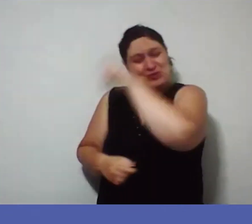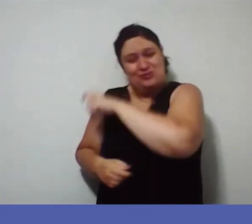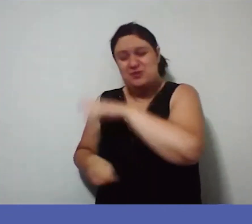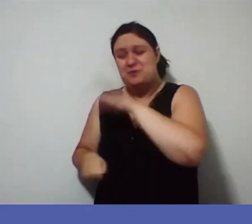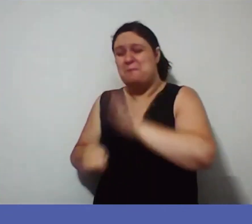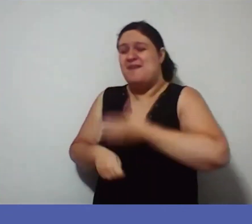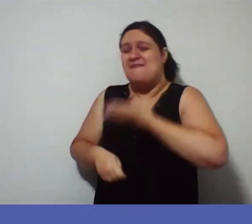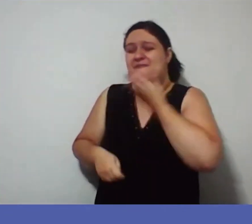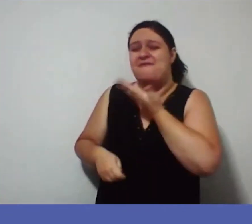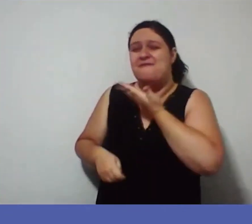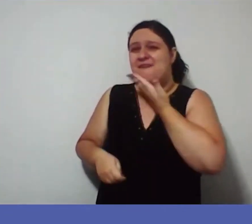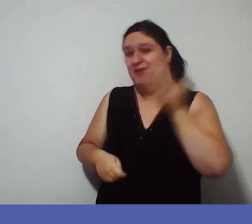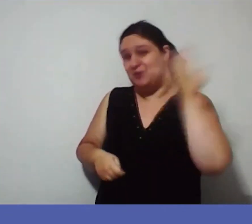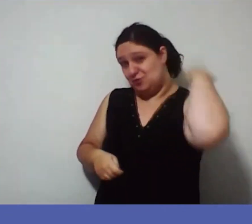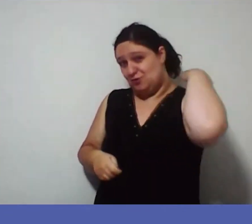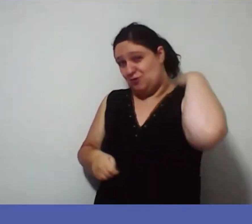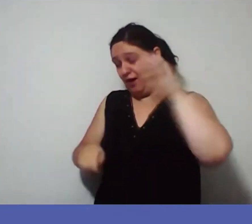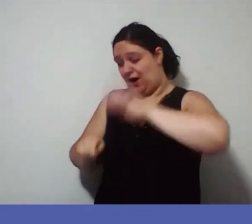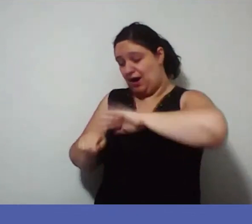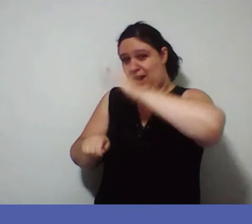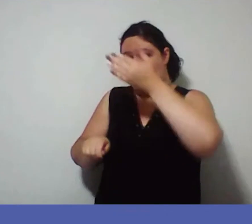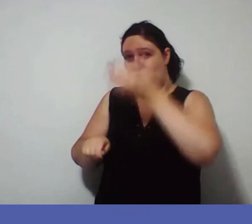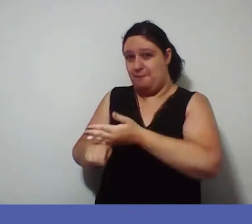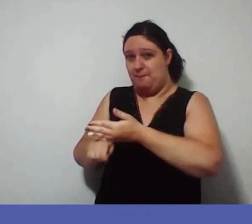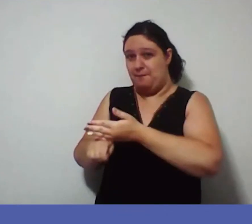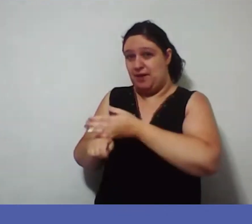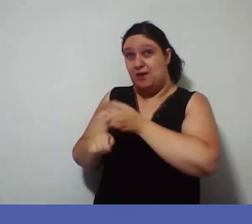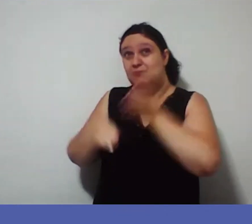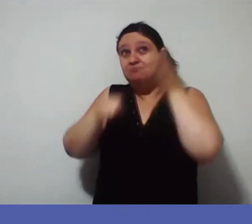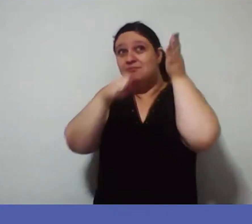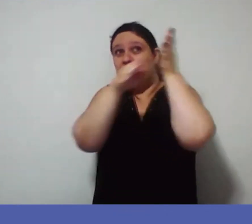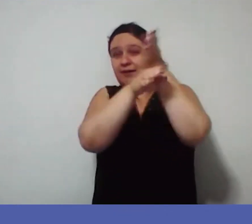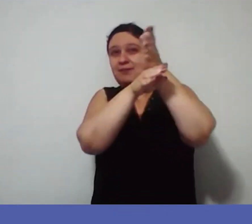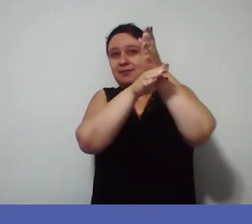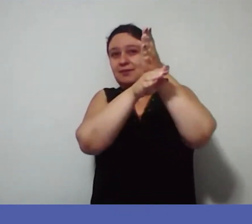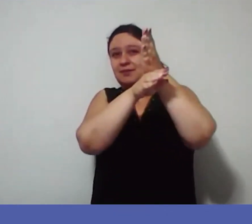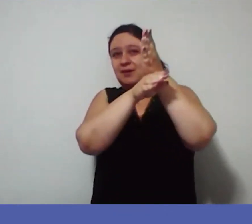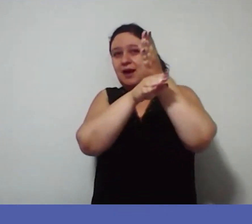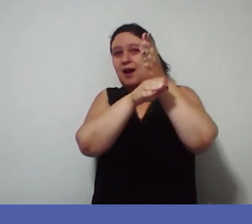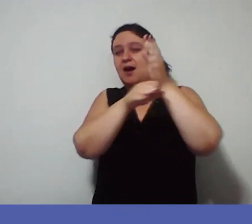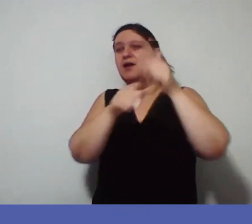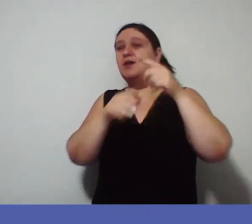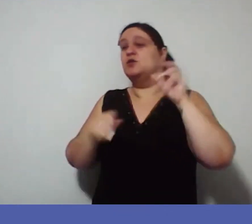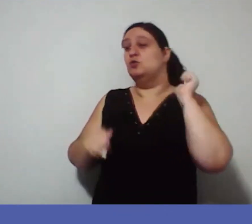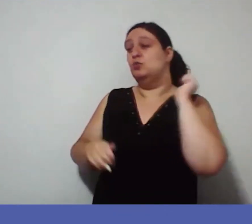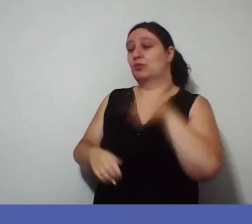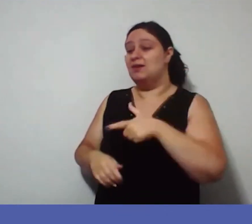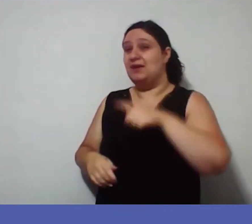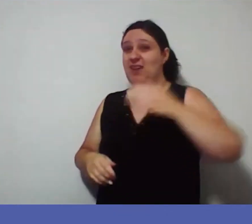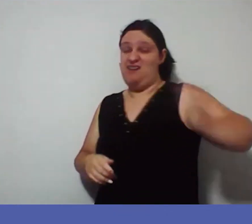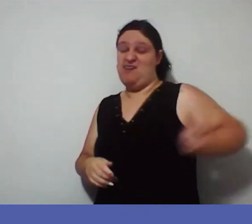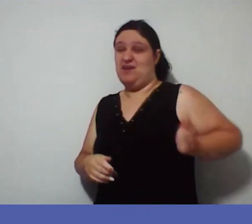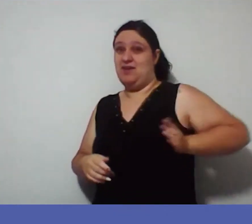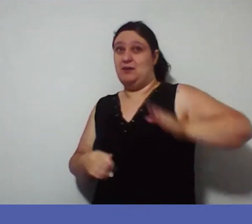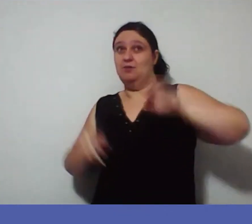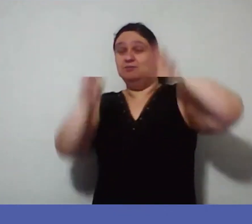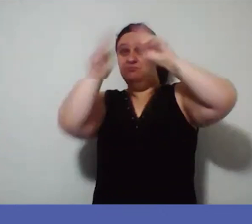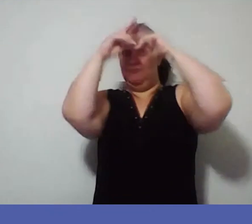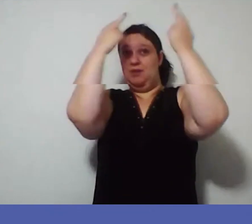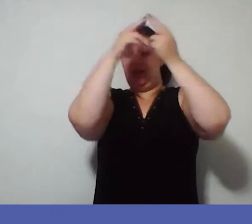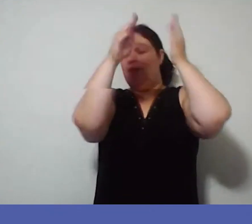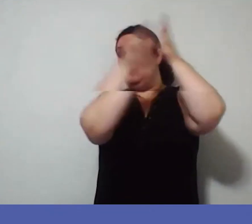de uma agulha do que entrar um rico no reino de Deus. Ouvindo isto, os discípulos ficaram